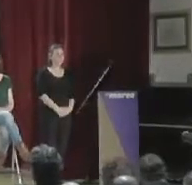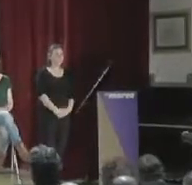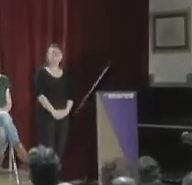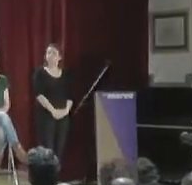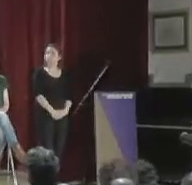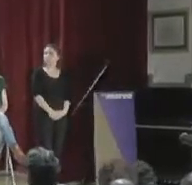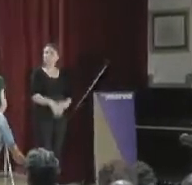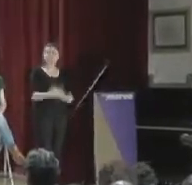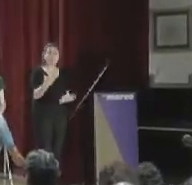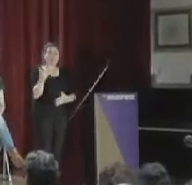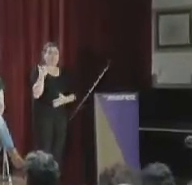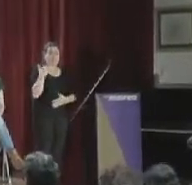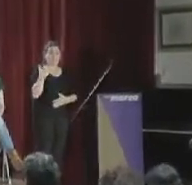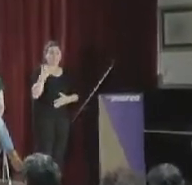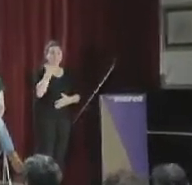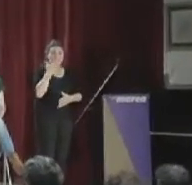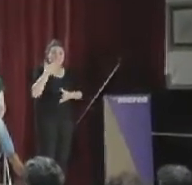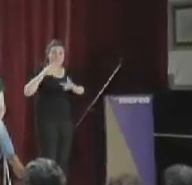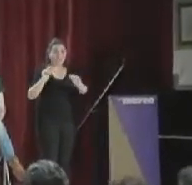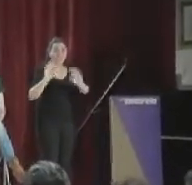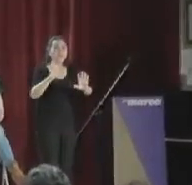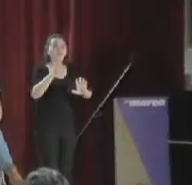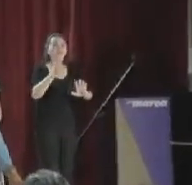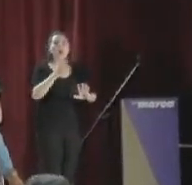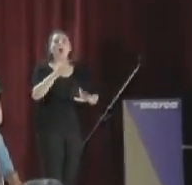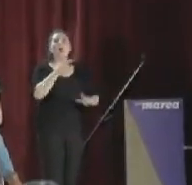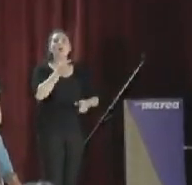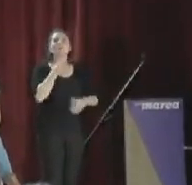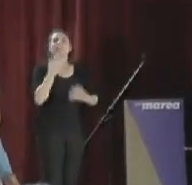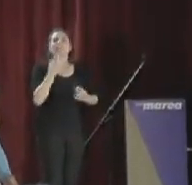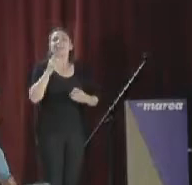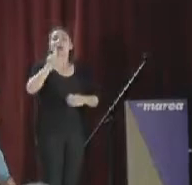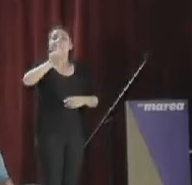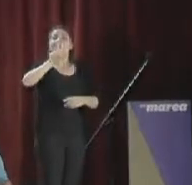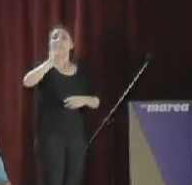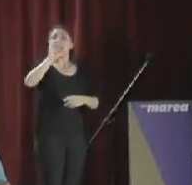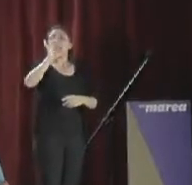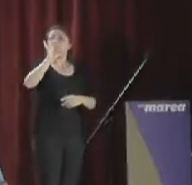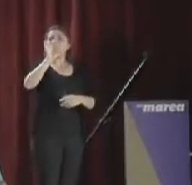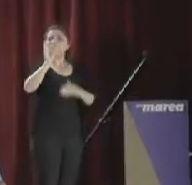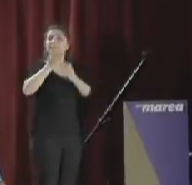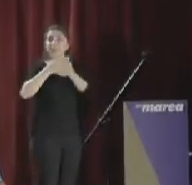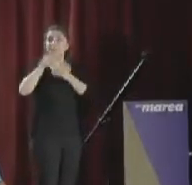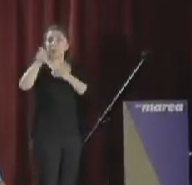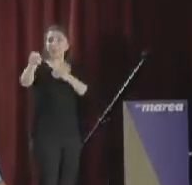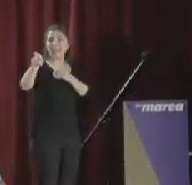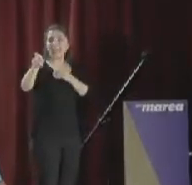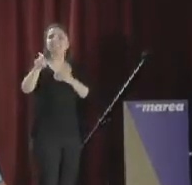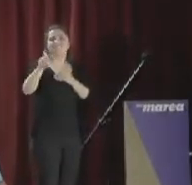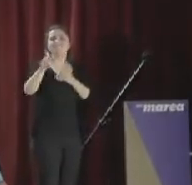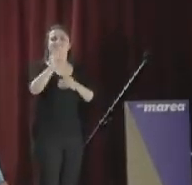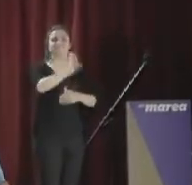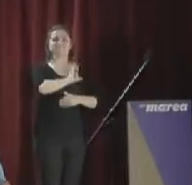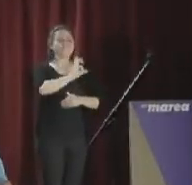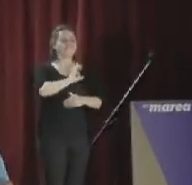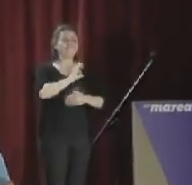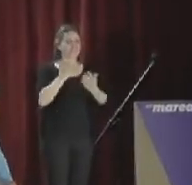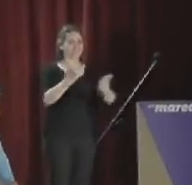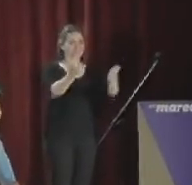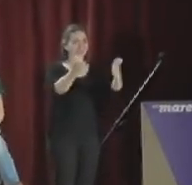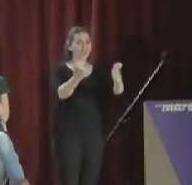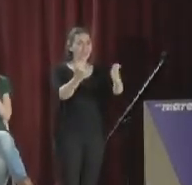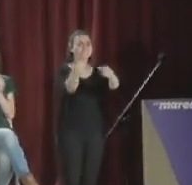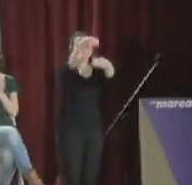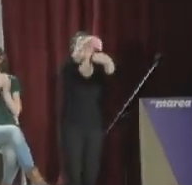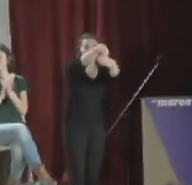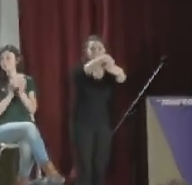Xa remato, pero me gustaría ver no Senado a Luís Daporta, candidato ao Senado, médico con 40 anos de